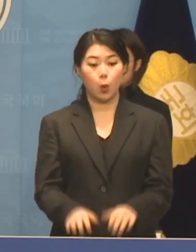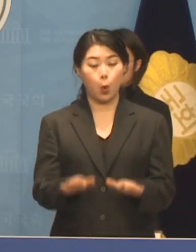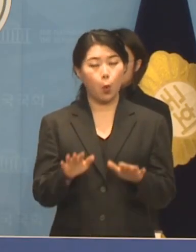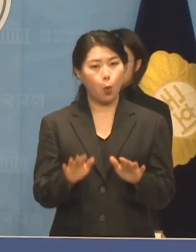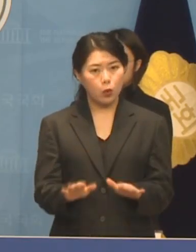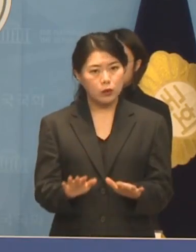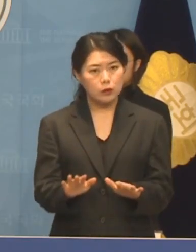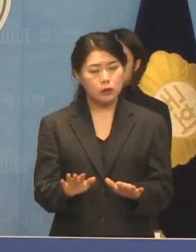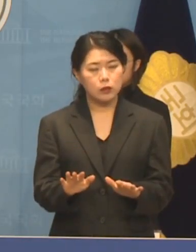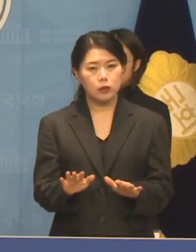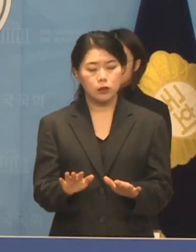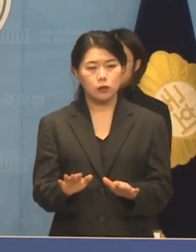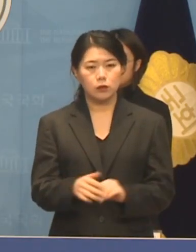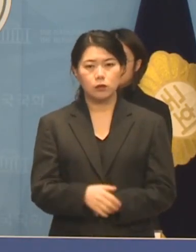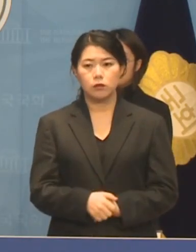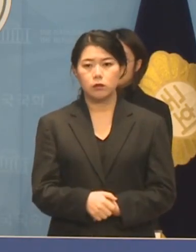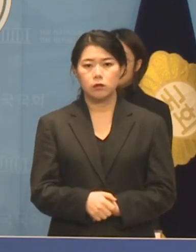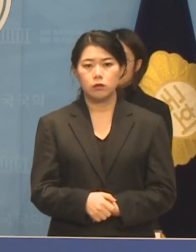연